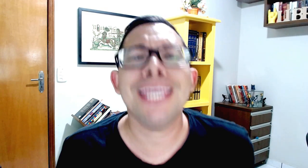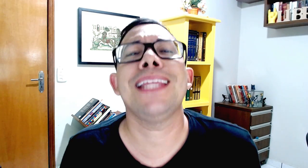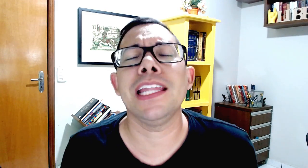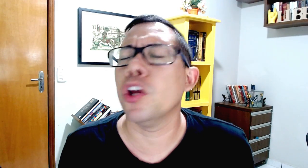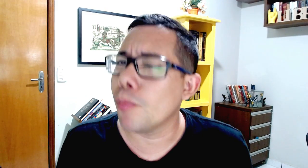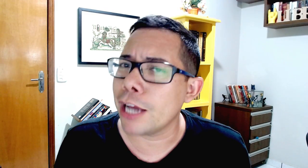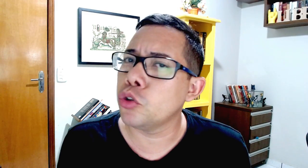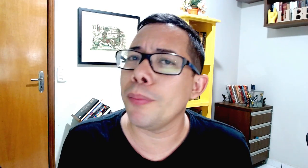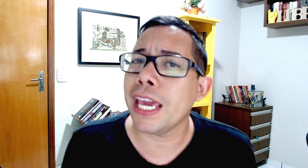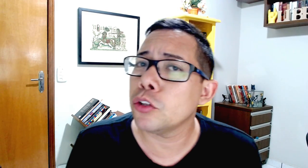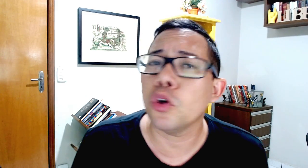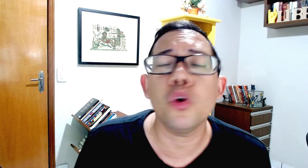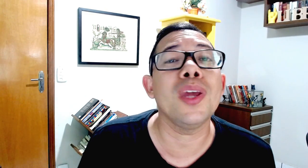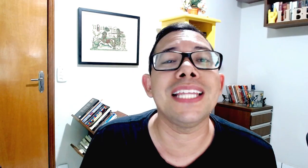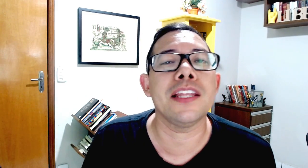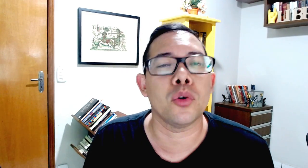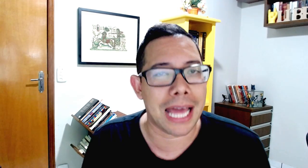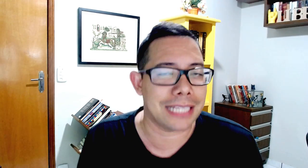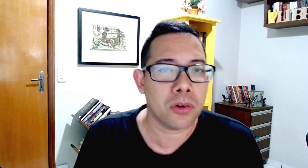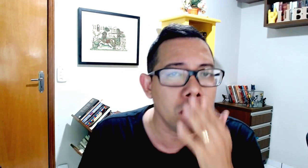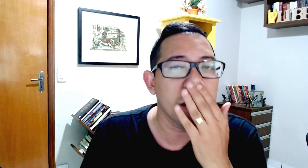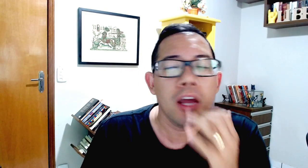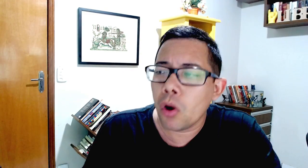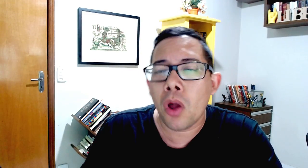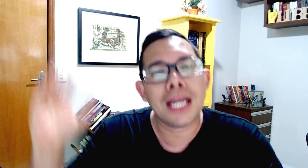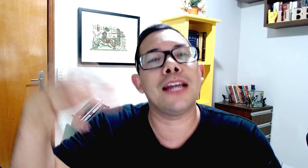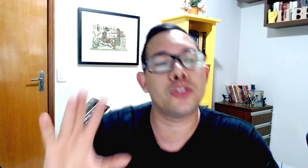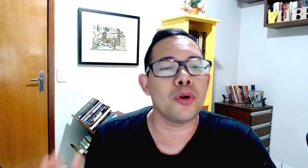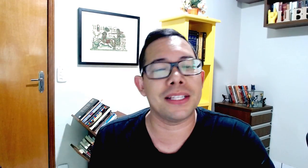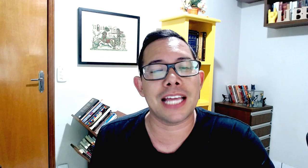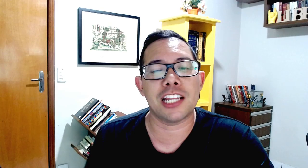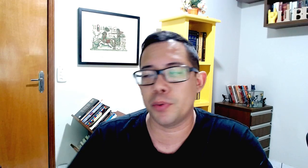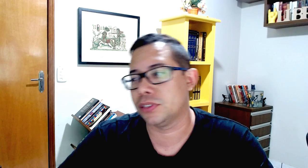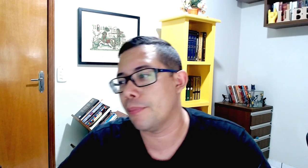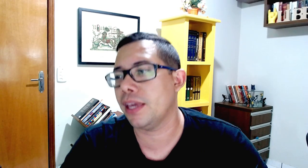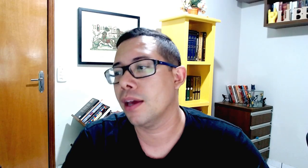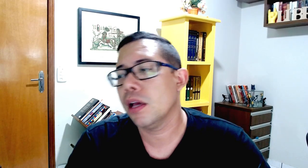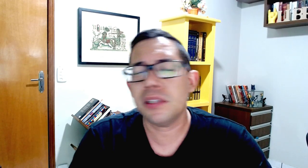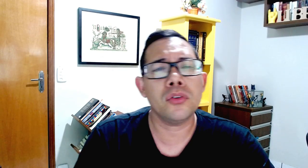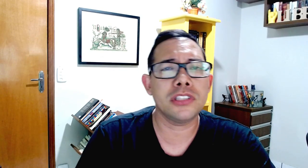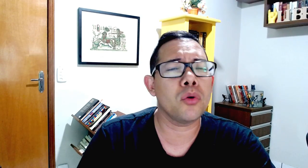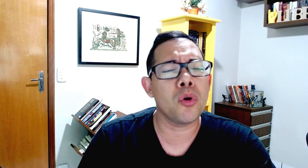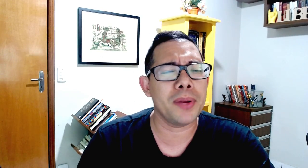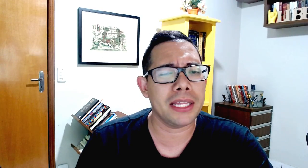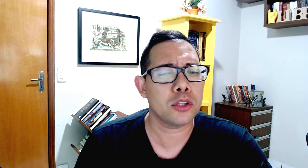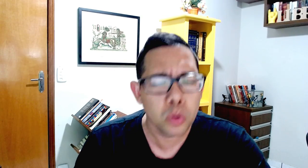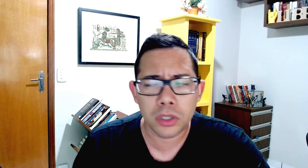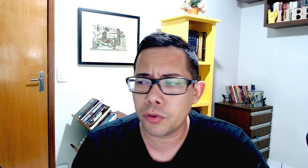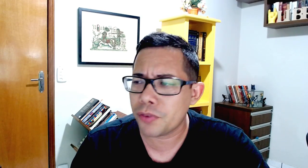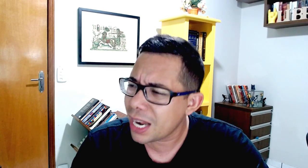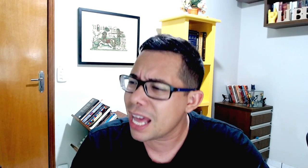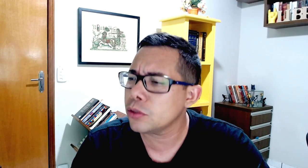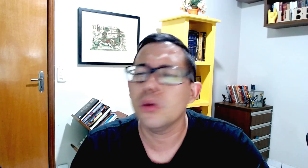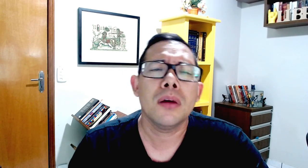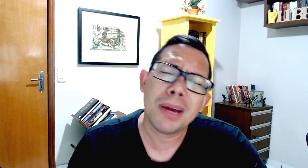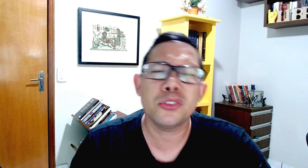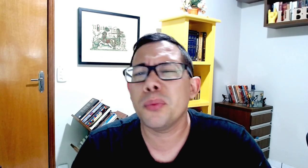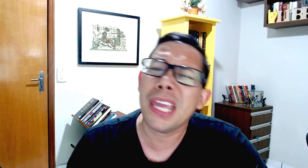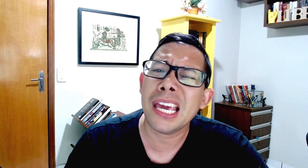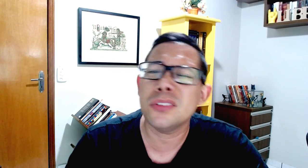entendeu mais ou menos ou não entendeu nada quando coloca aí nos comentários que eu saber se conseguiu compreender tudo que foi falado mais ou